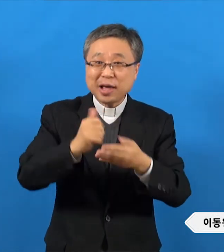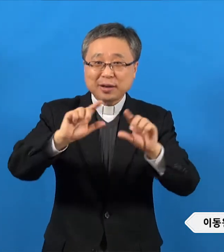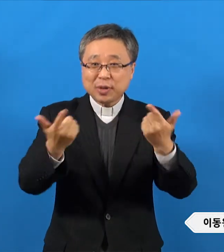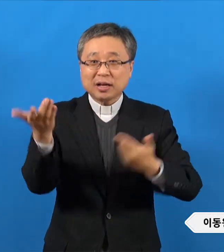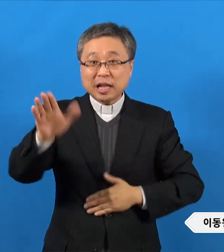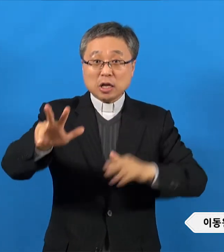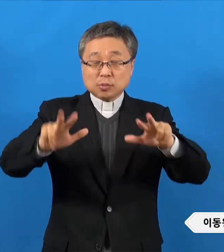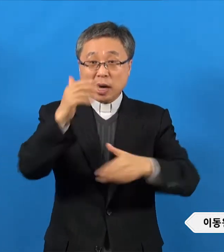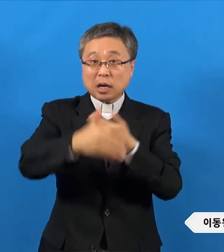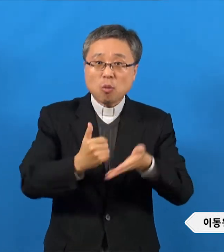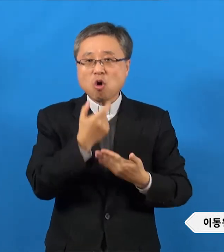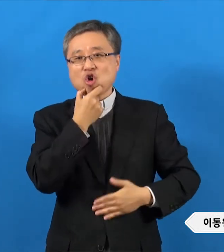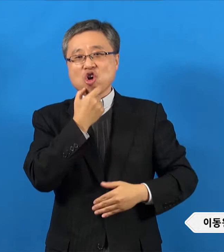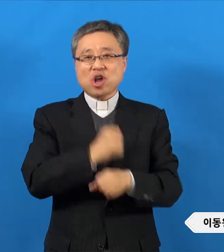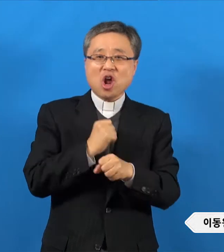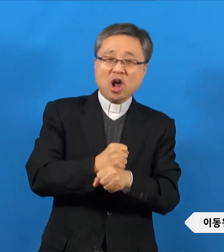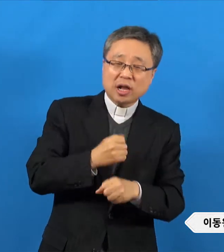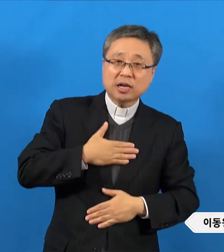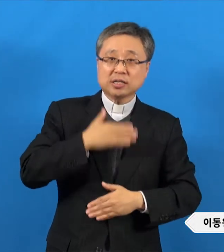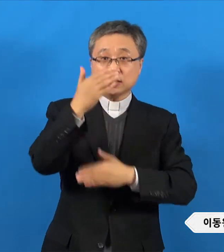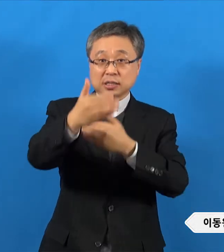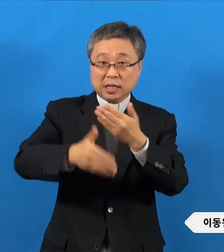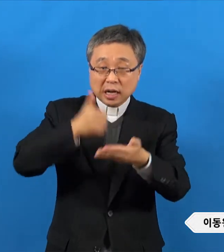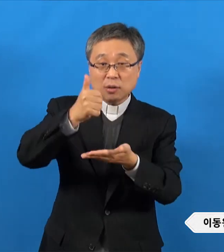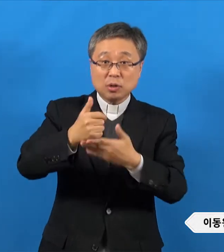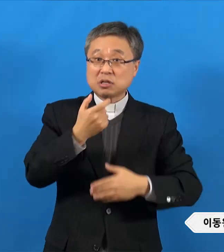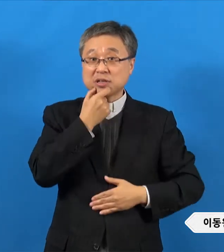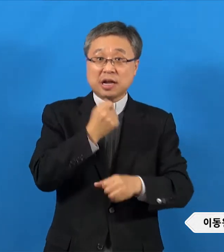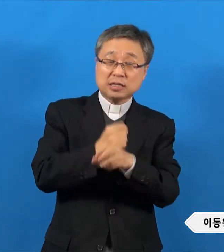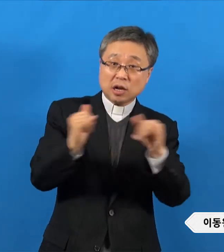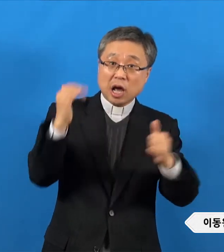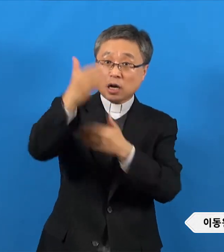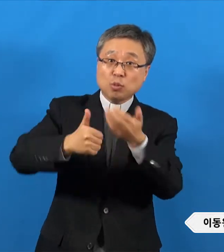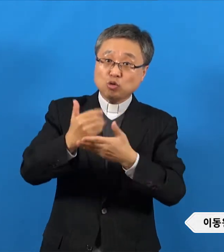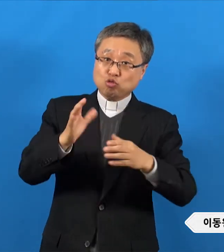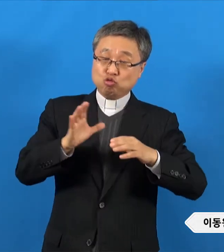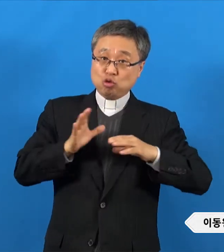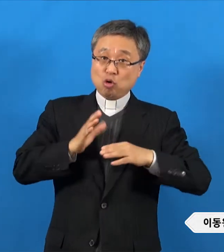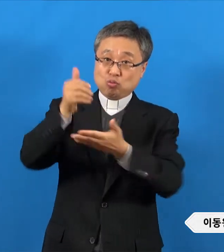하나님을 거절하는 사람은 어느 날 하나님을 두려움의 대상으로 만날 것입니다.